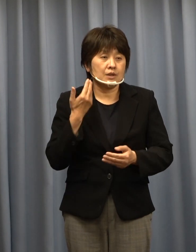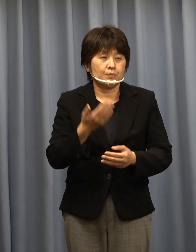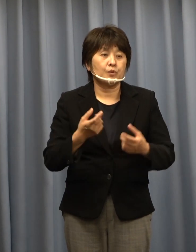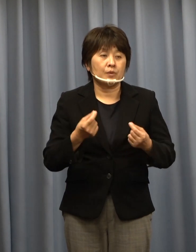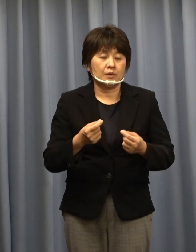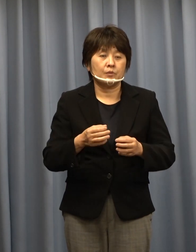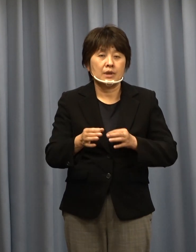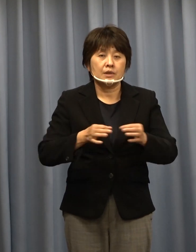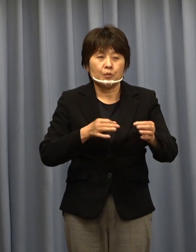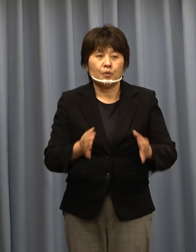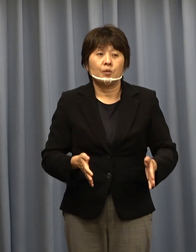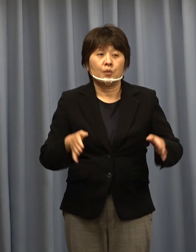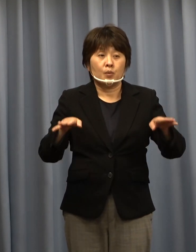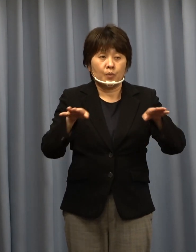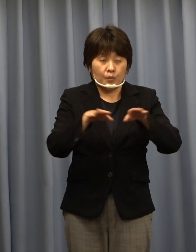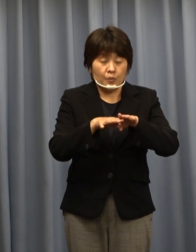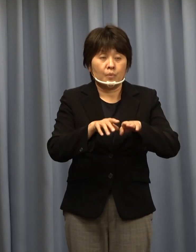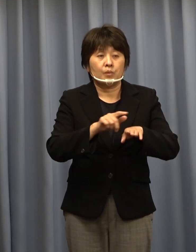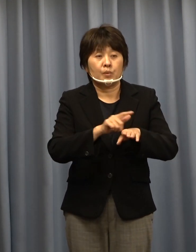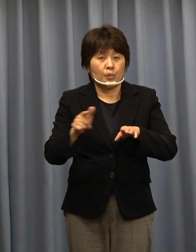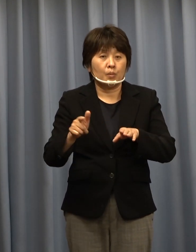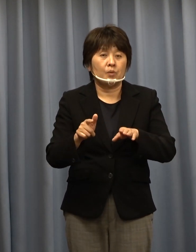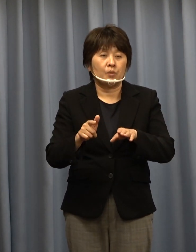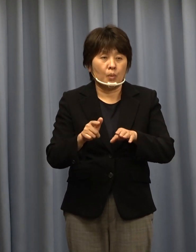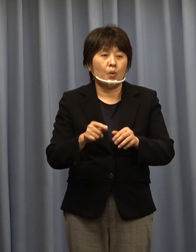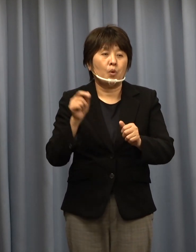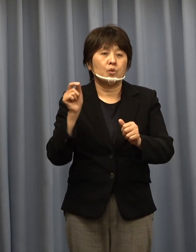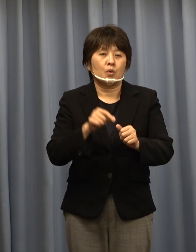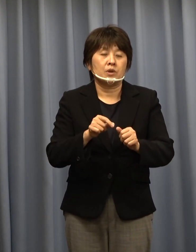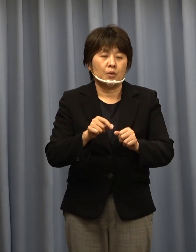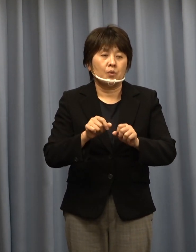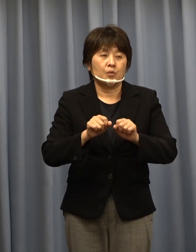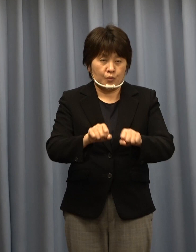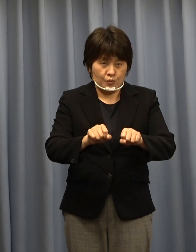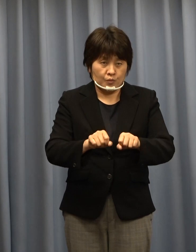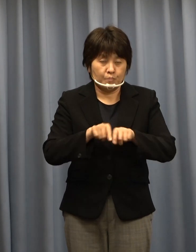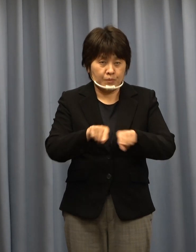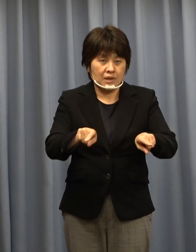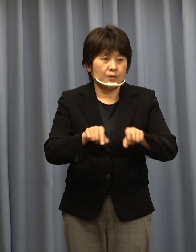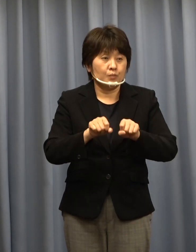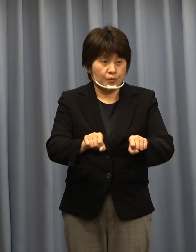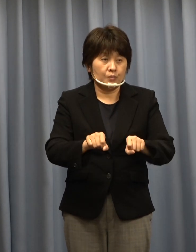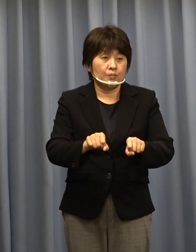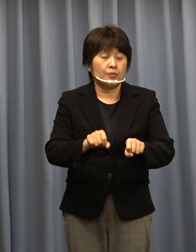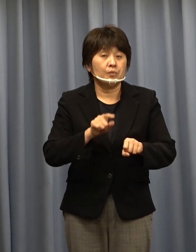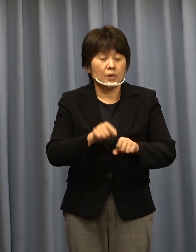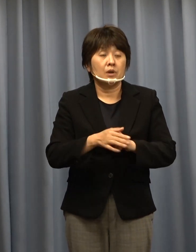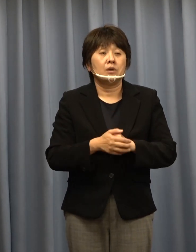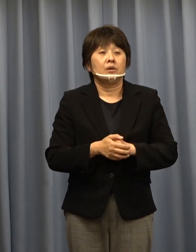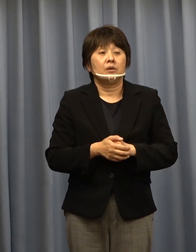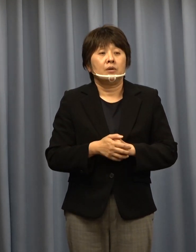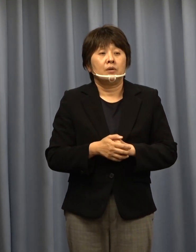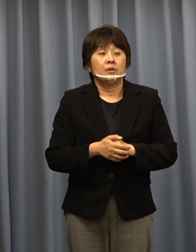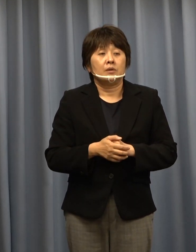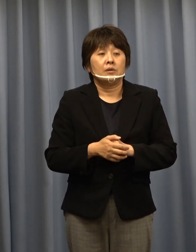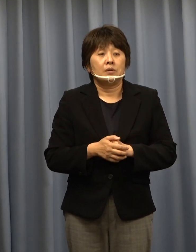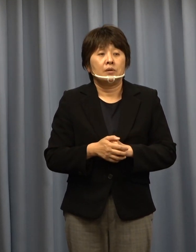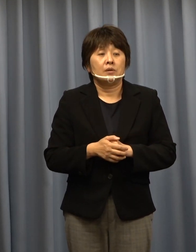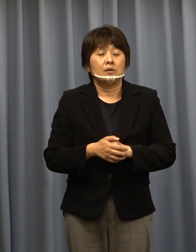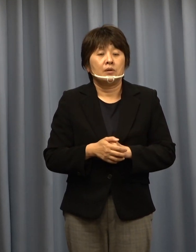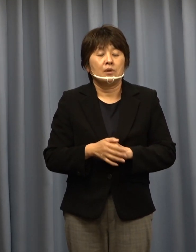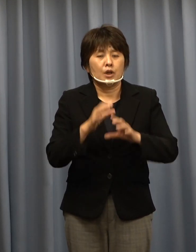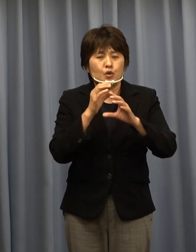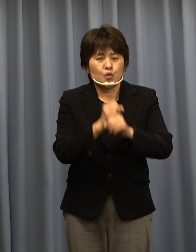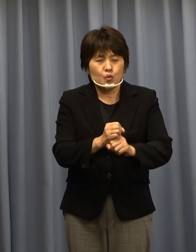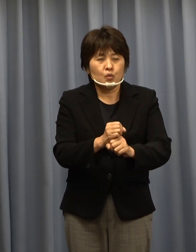大型商業施設、デパート、ショッピングセンターに対して何らかの措置を必要ということなんですけど、これは、重点措